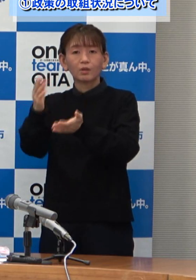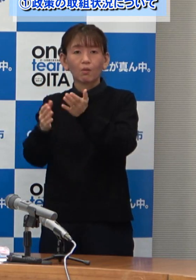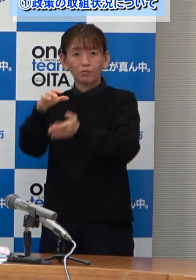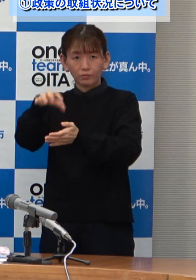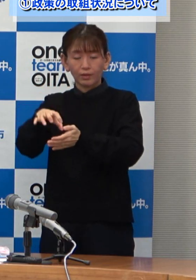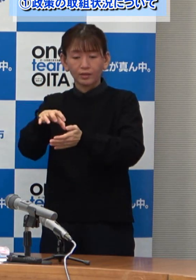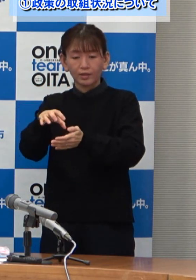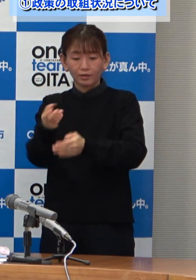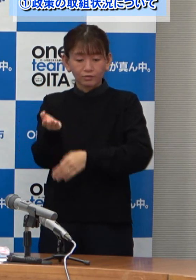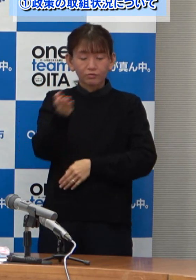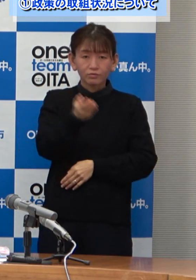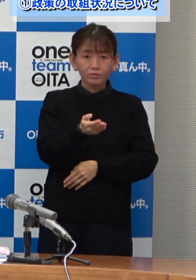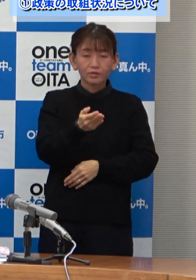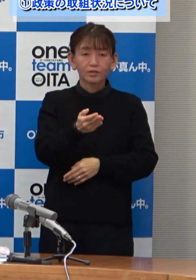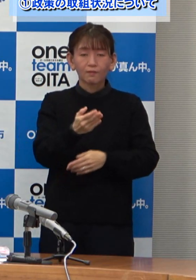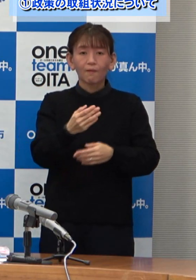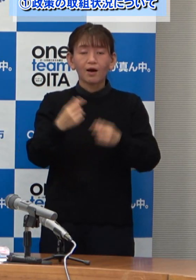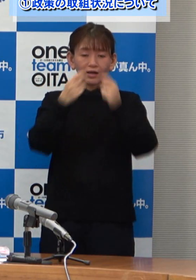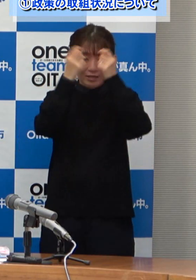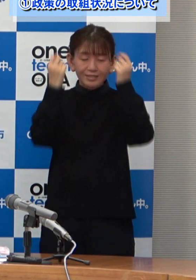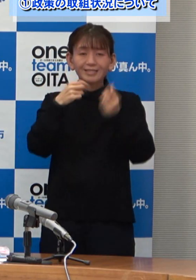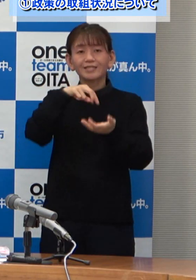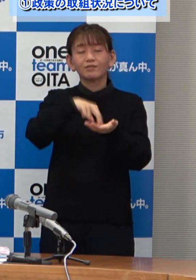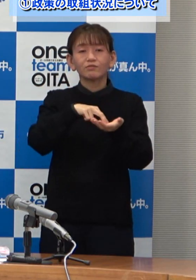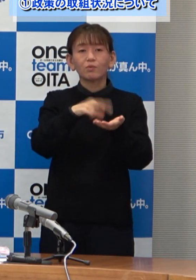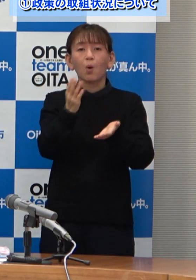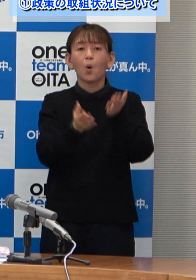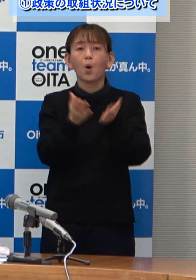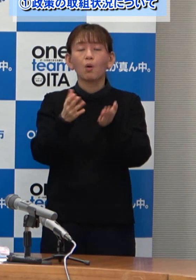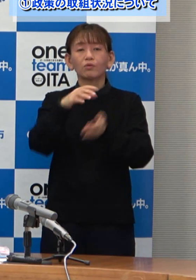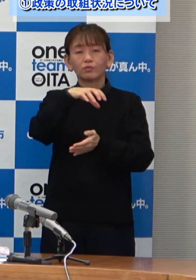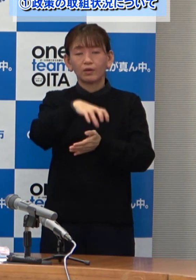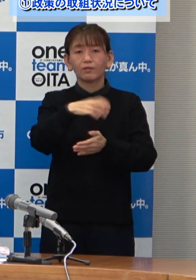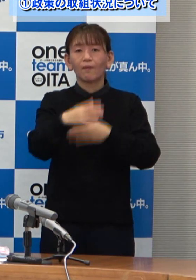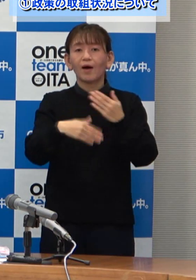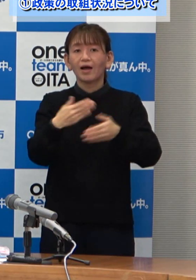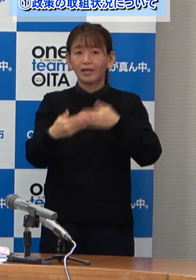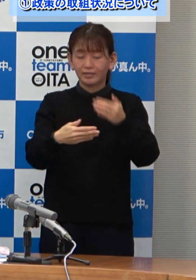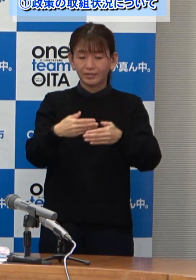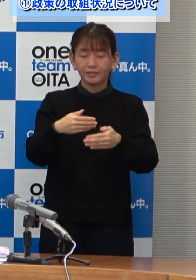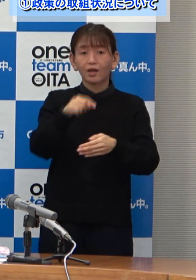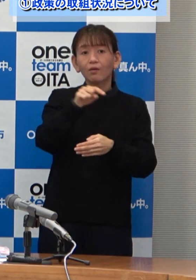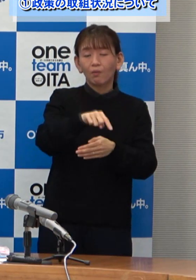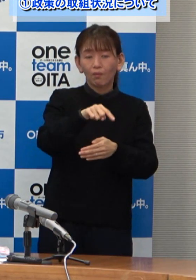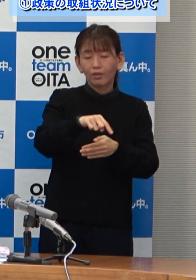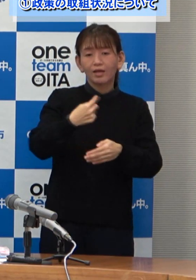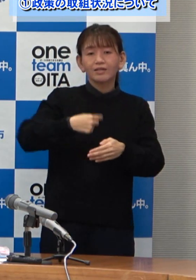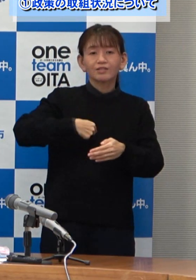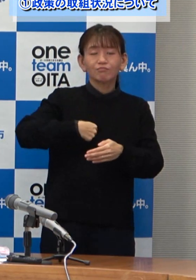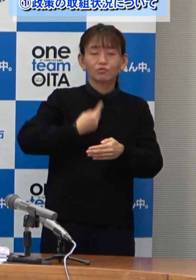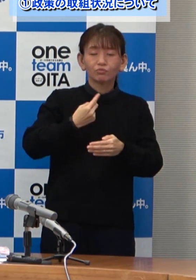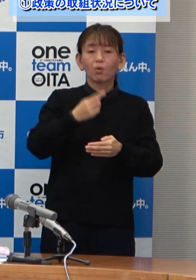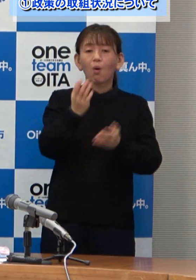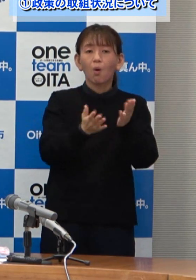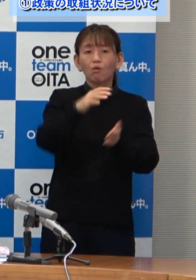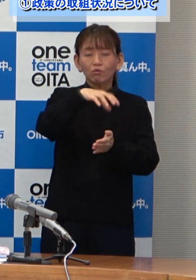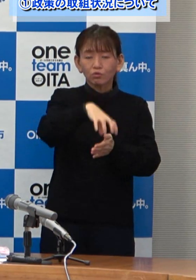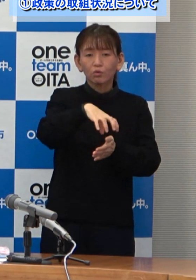率のことでえ自衛処分をされたりその時に